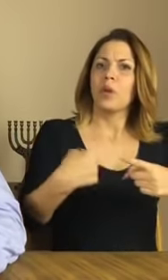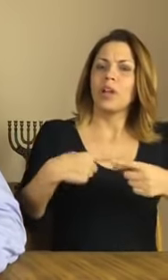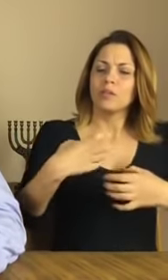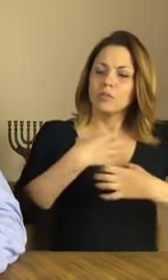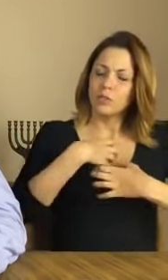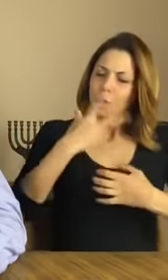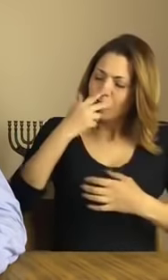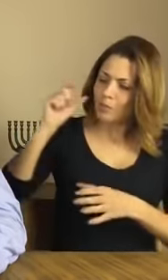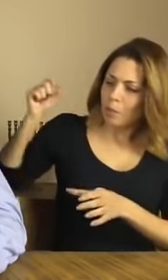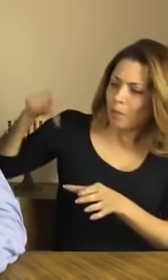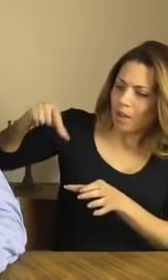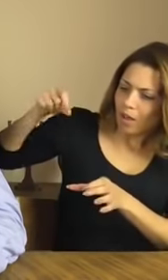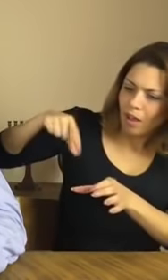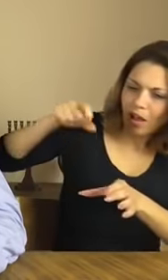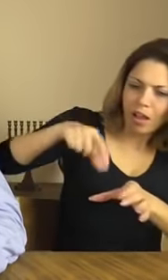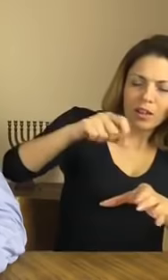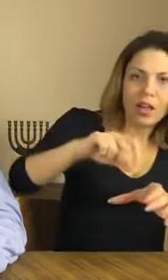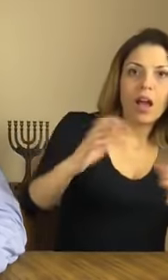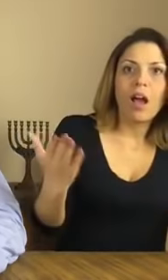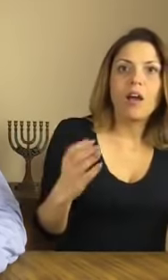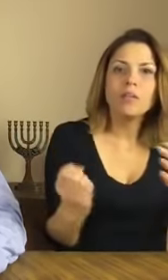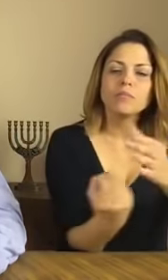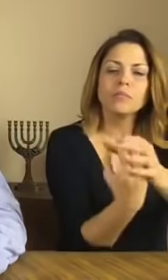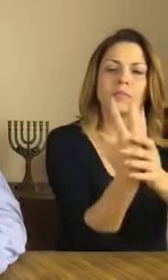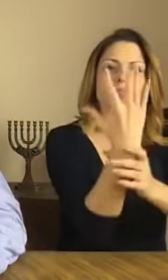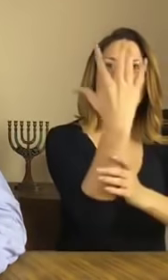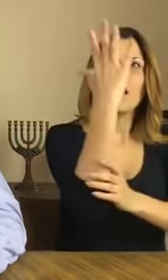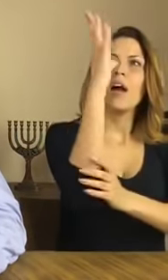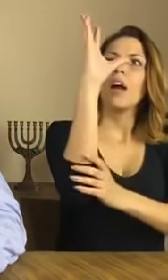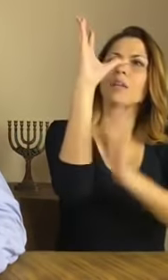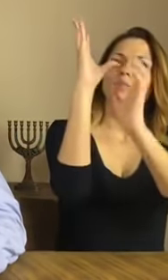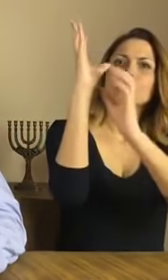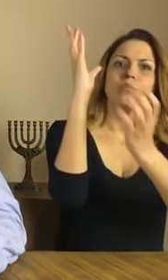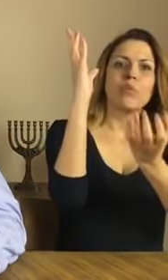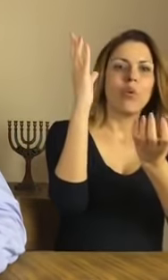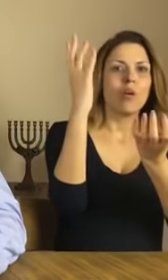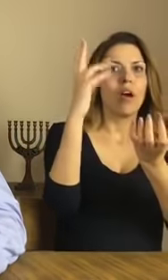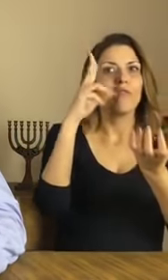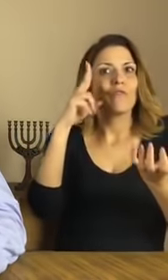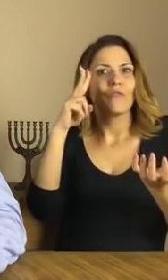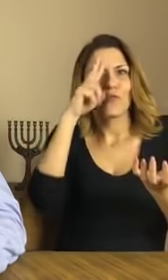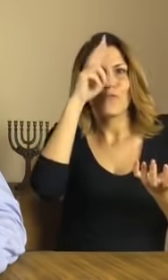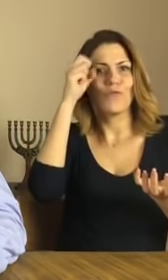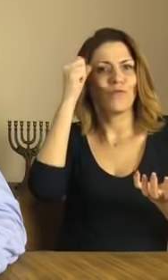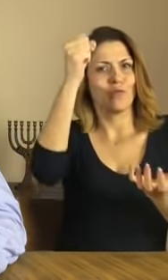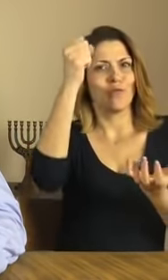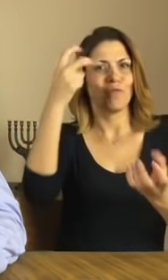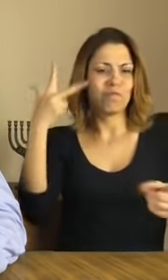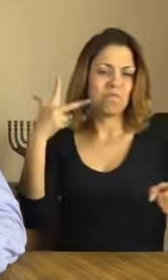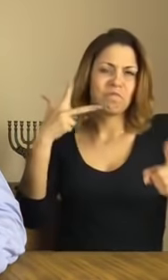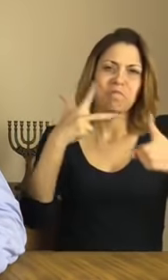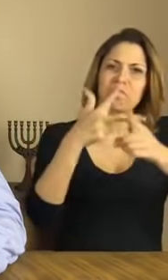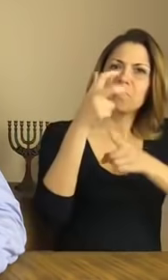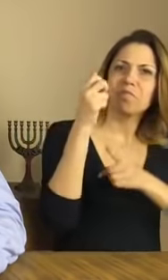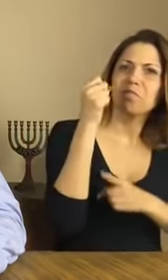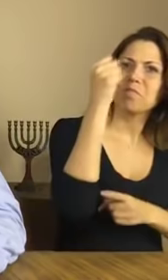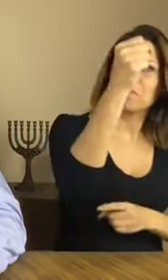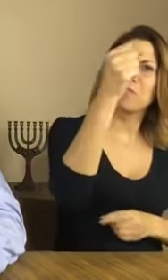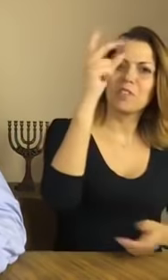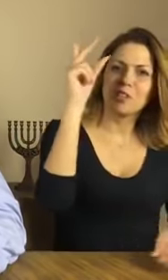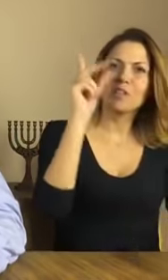longo desse tempo vem a vitória ea vitória vem pra mostrar realmente que o